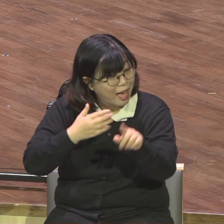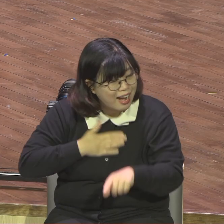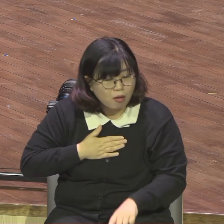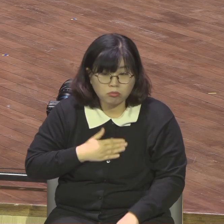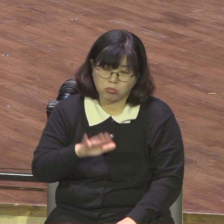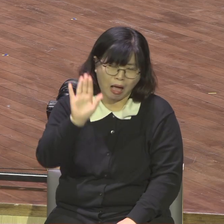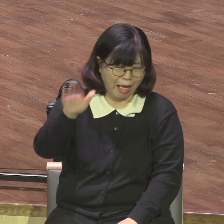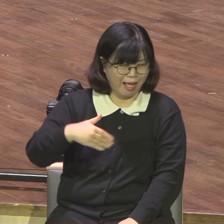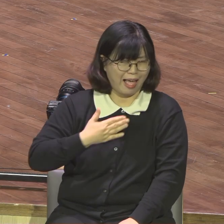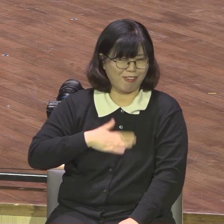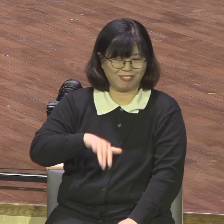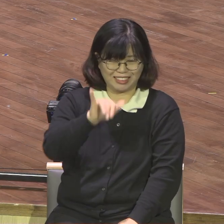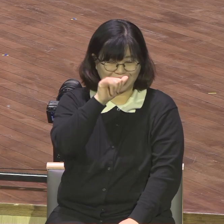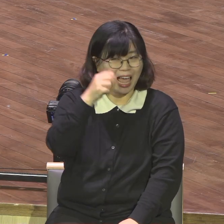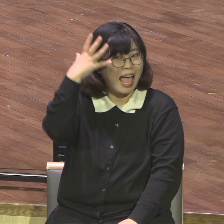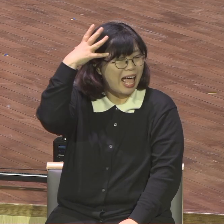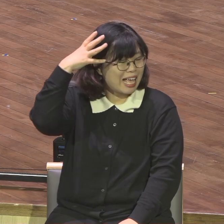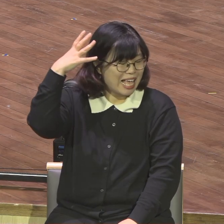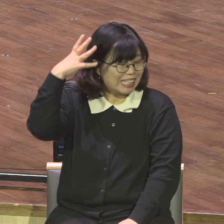날이요.